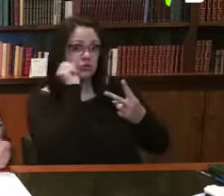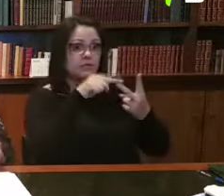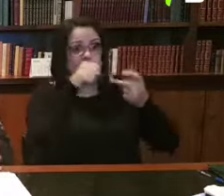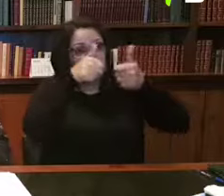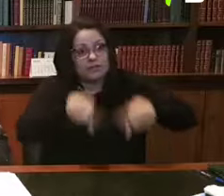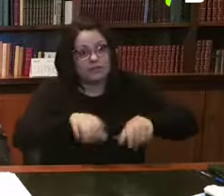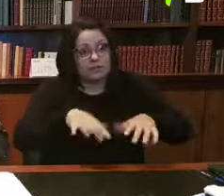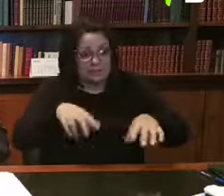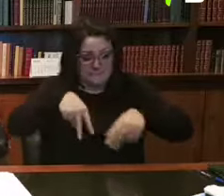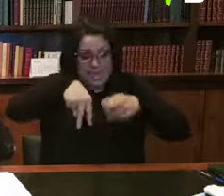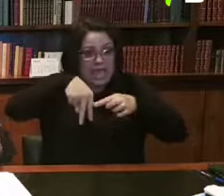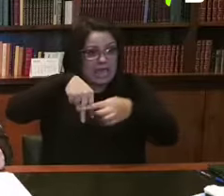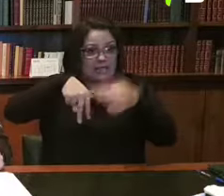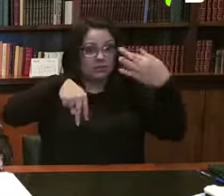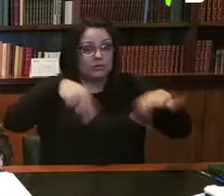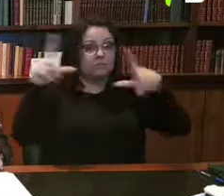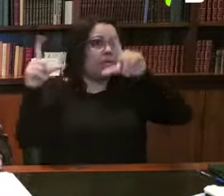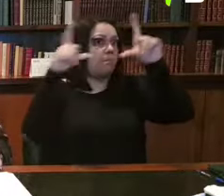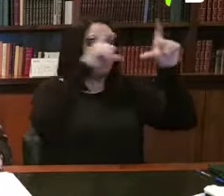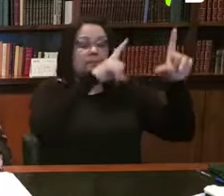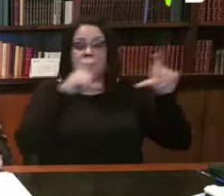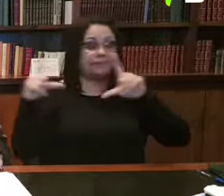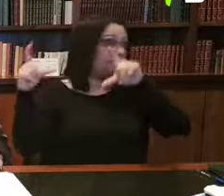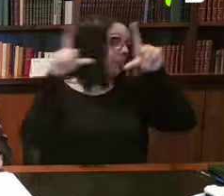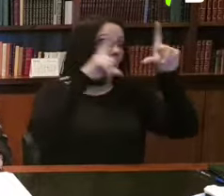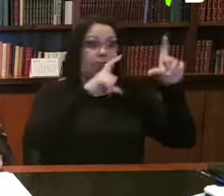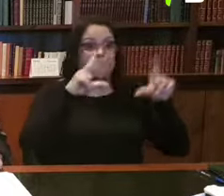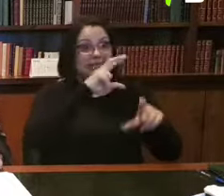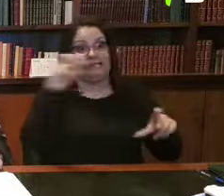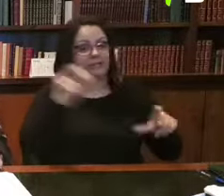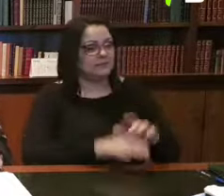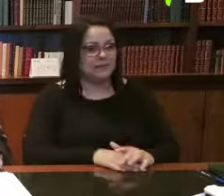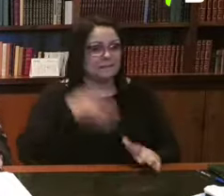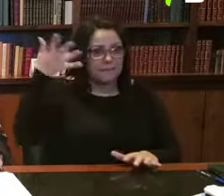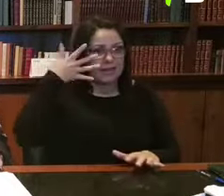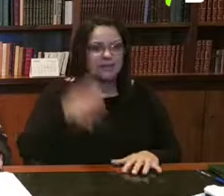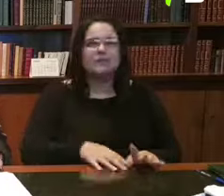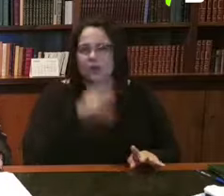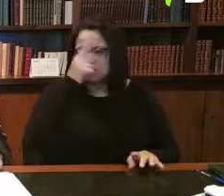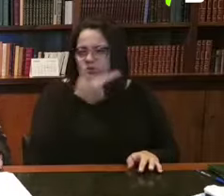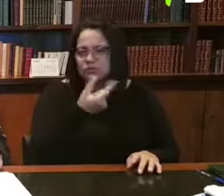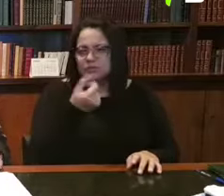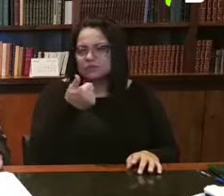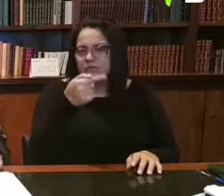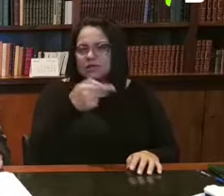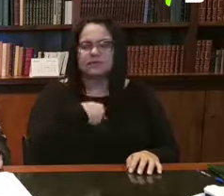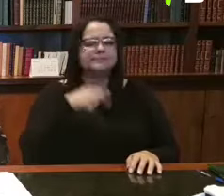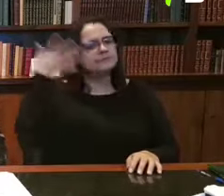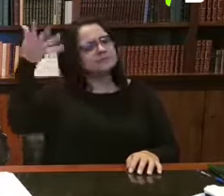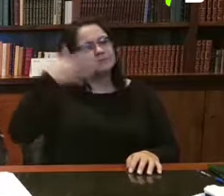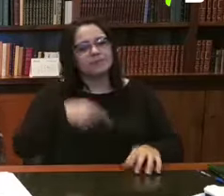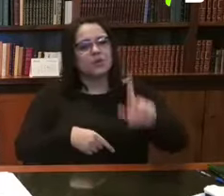fiquei lá embaixo das pernas doendo mas 500 fotografias uma palestra é 2017 e daí tem um cara lá